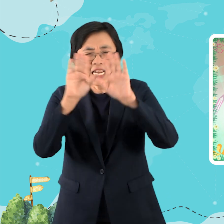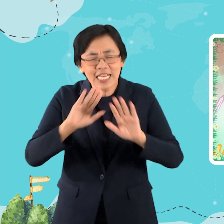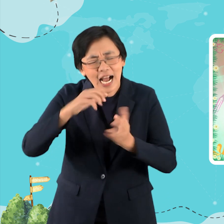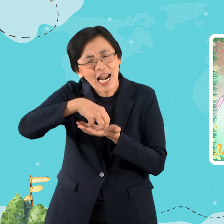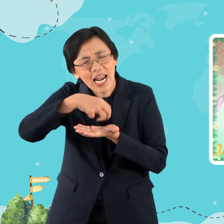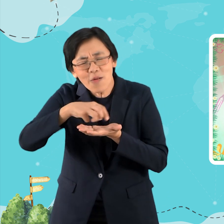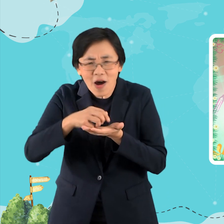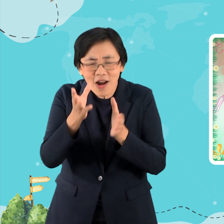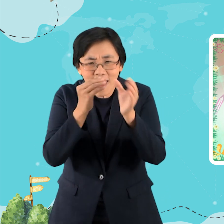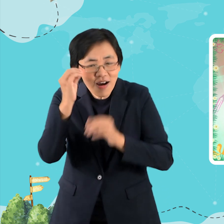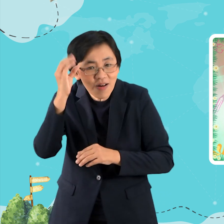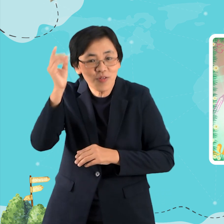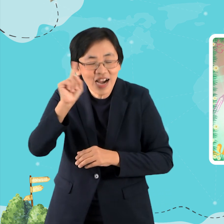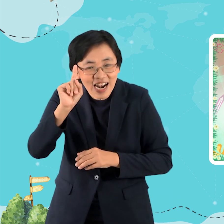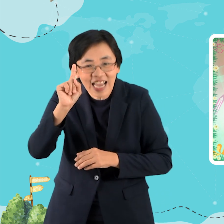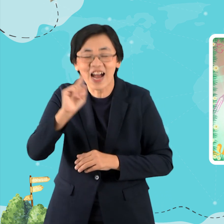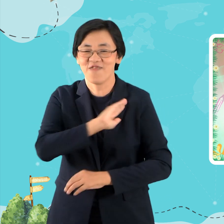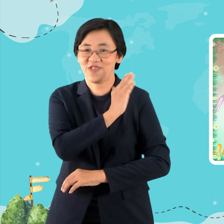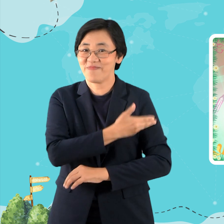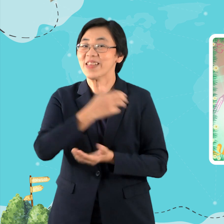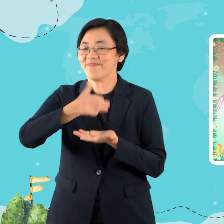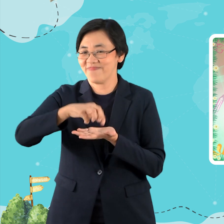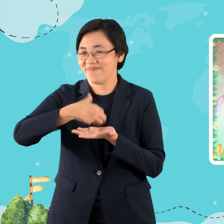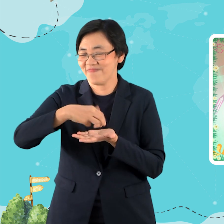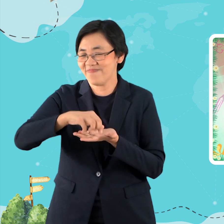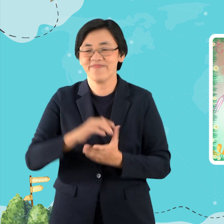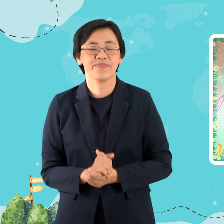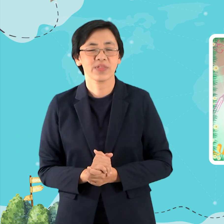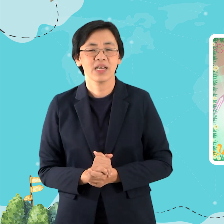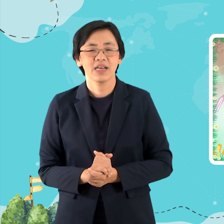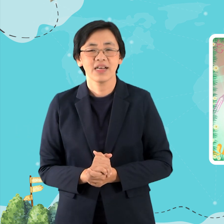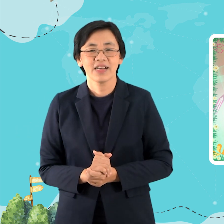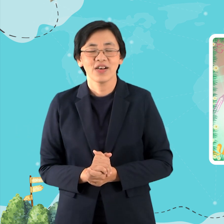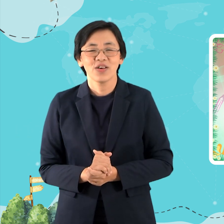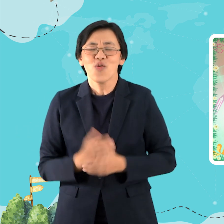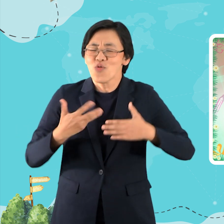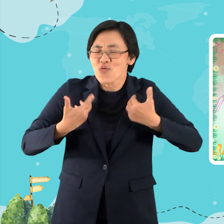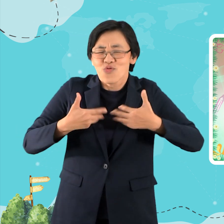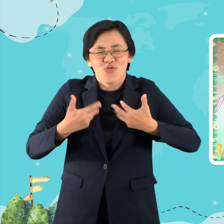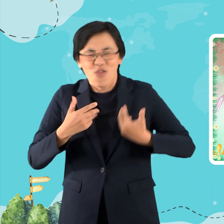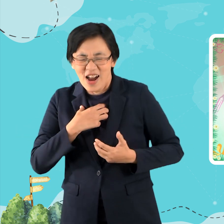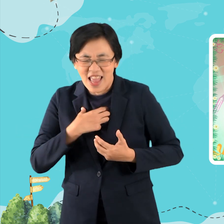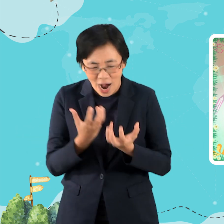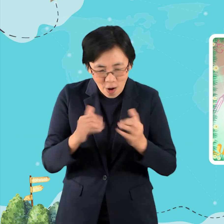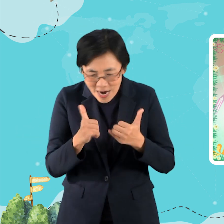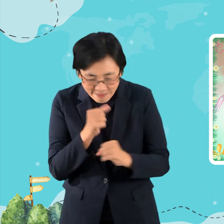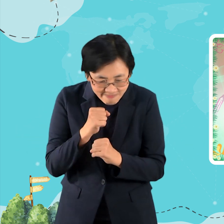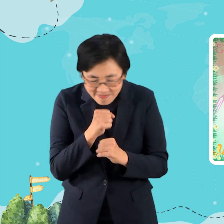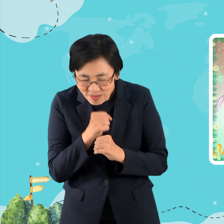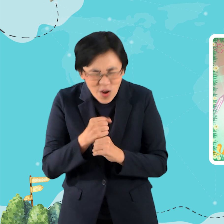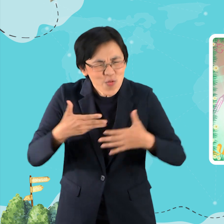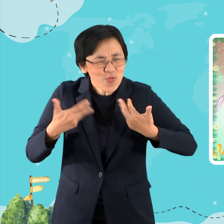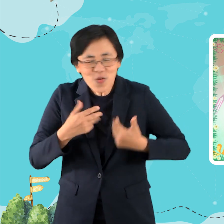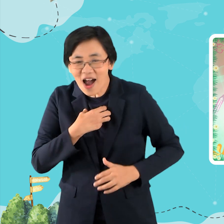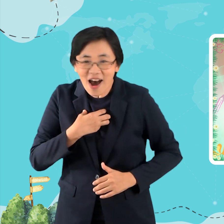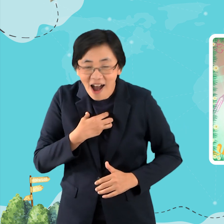รู้อาเซียนเรามีความรู้เกี่ยวกับประเทศศิลปินมาฝากกันและใครที่สนุกอย่างสนุกกับการตัดดิของเล่นกิโ